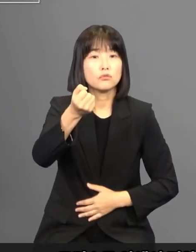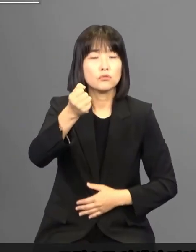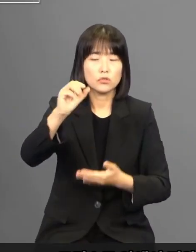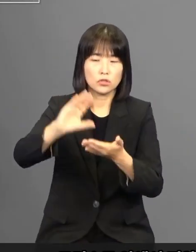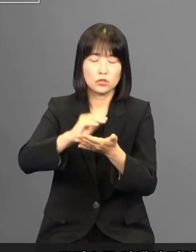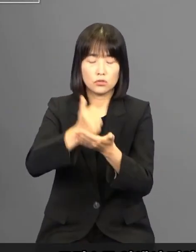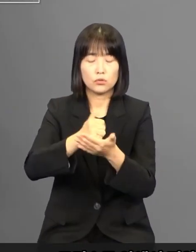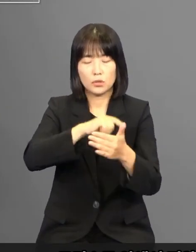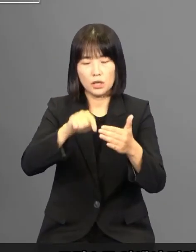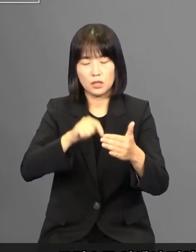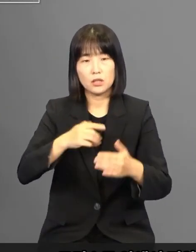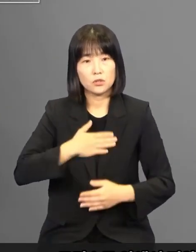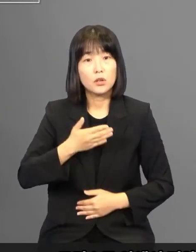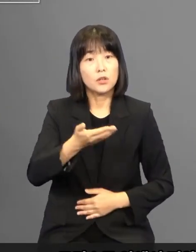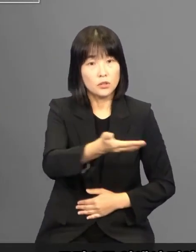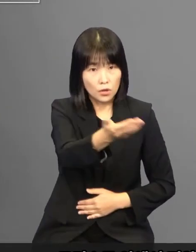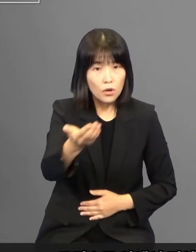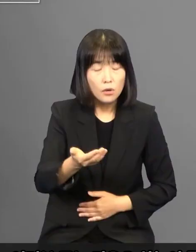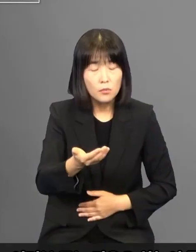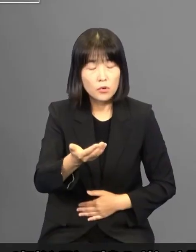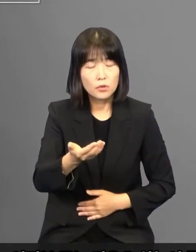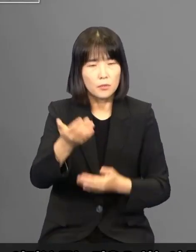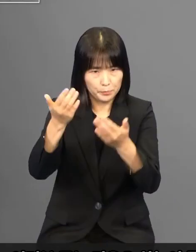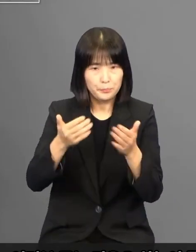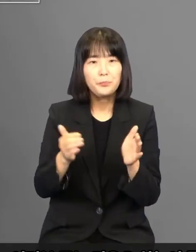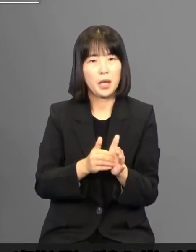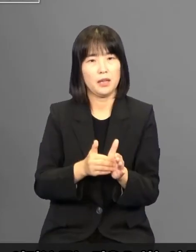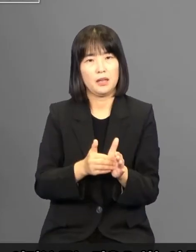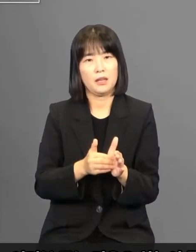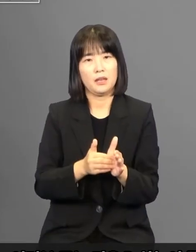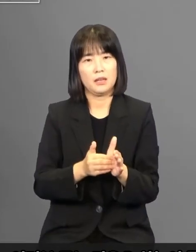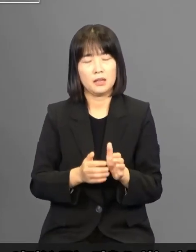안에서 저와 여러분에게 이미 주어졌습니다. 여러분,